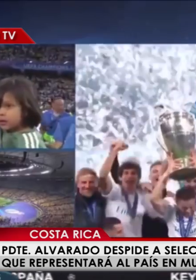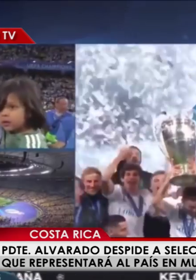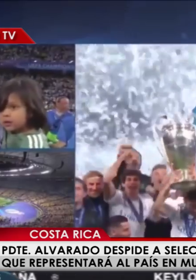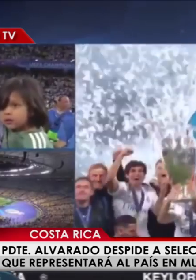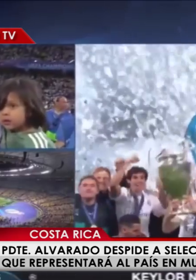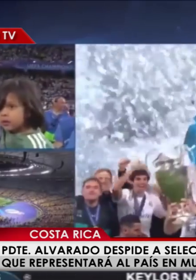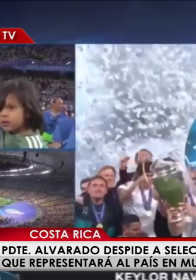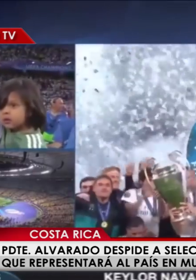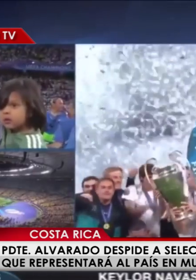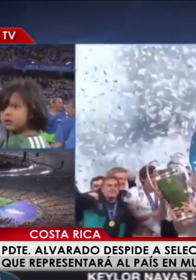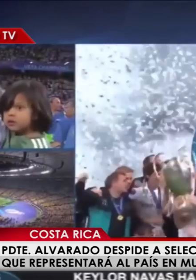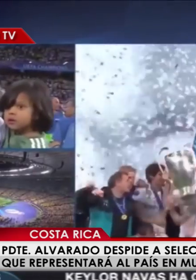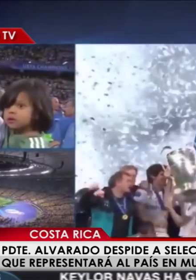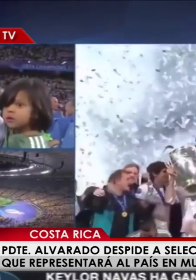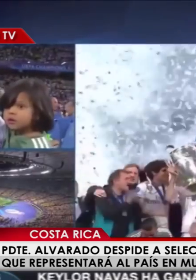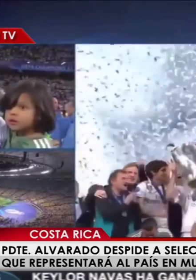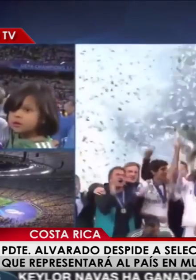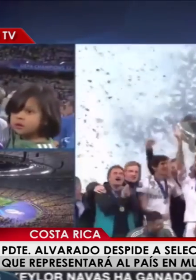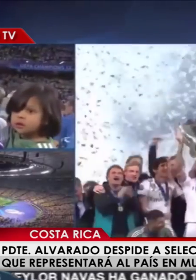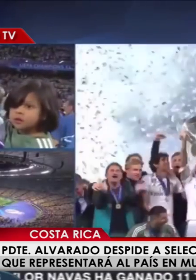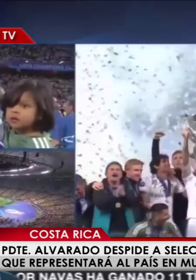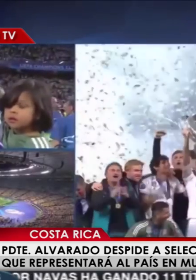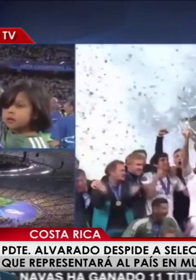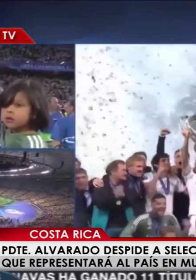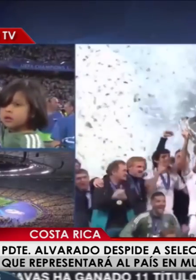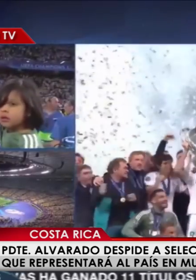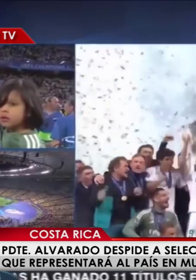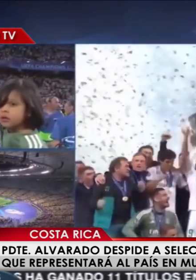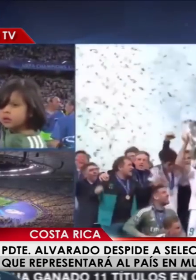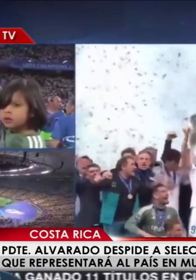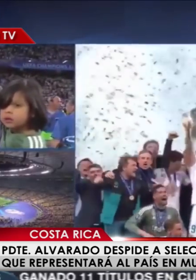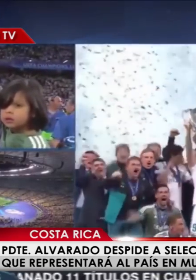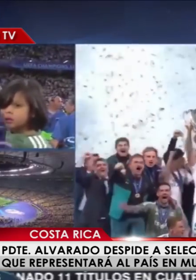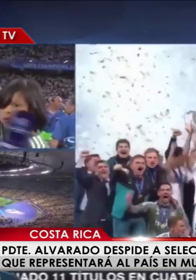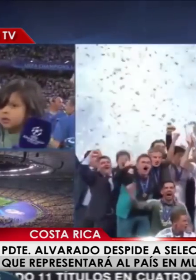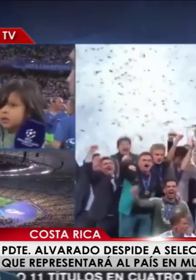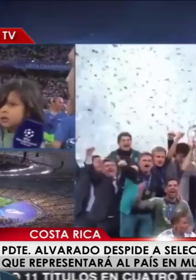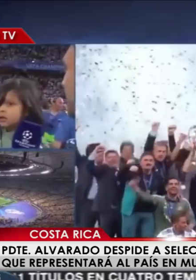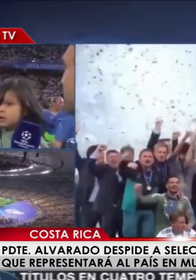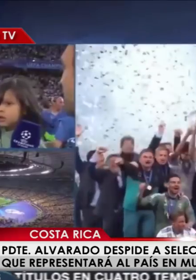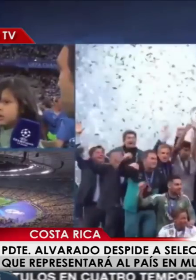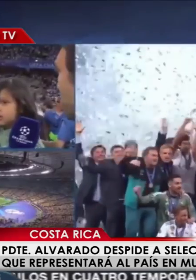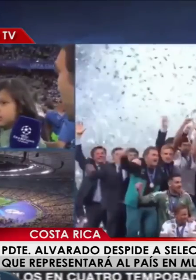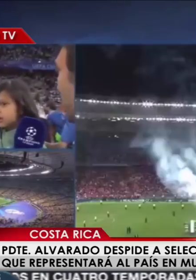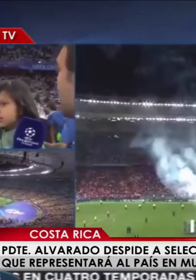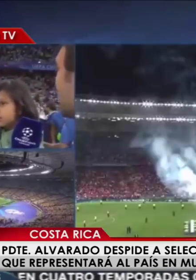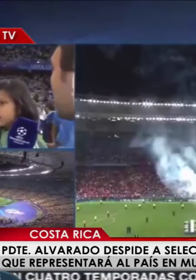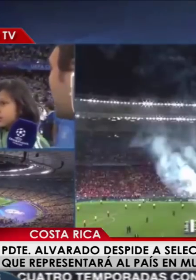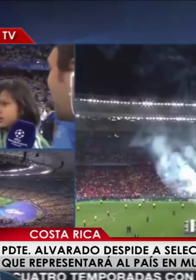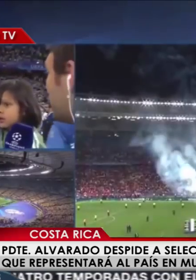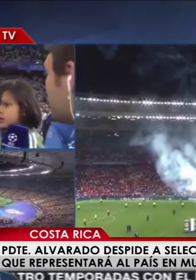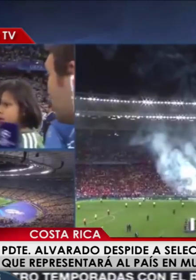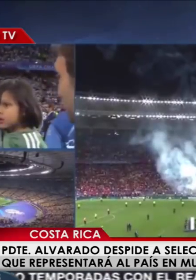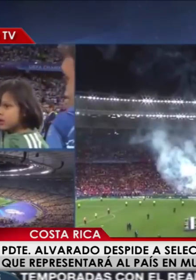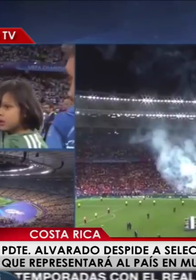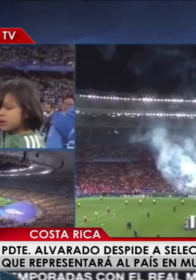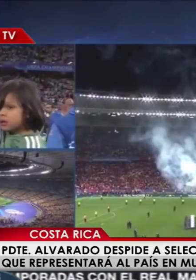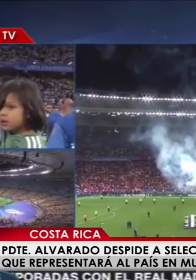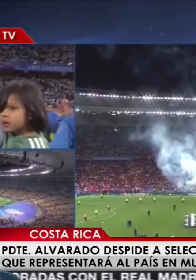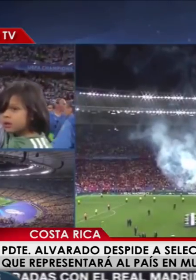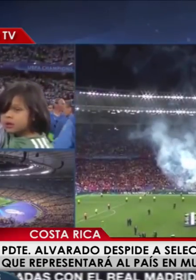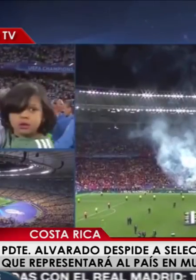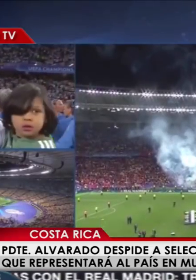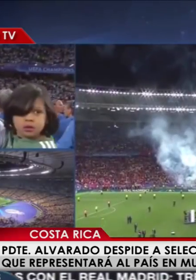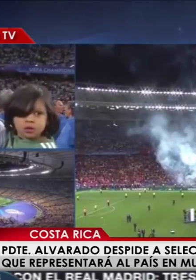y súper agradecidos con toda la afición, con la familia y con toda la gente que siempre creyó en nosotros. Oye, qué difícil es ser portero, ¿eh? ¿Has visto lo de Karius?